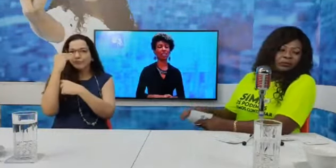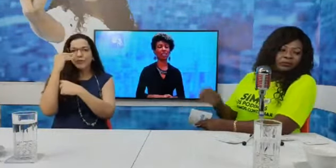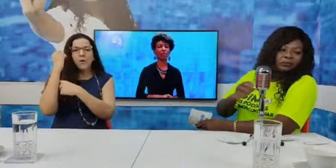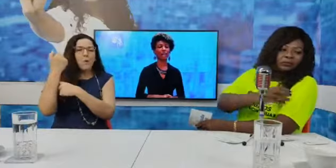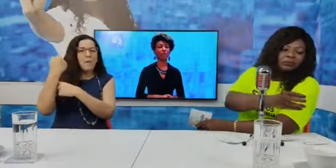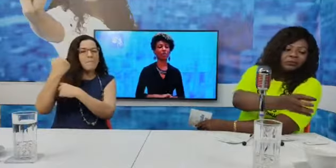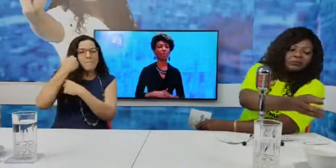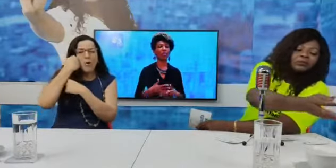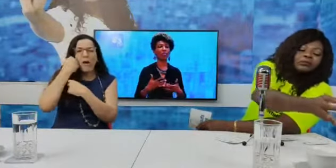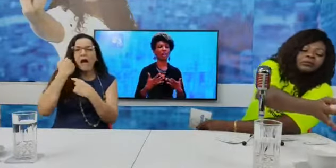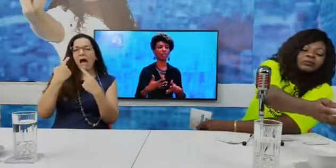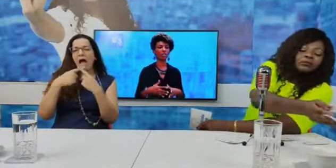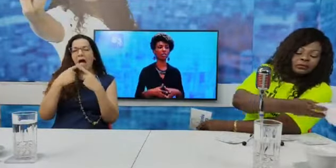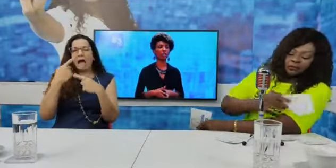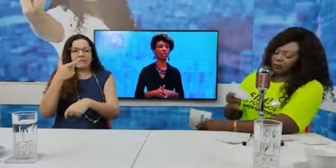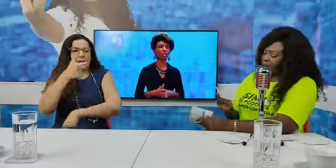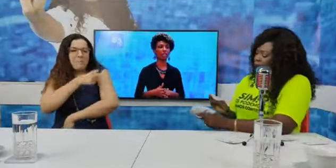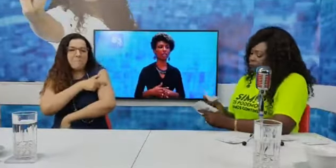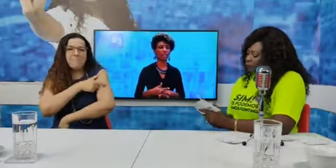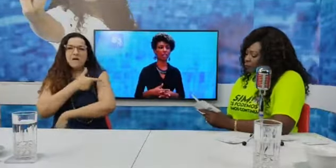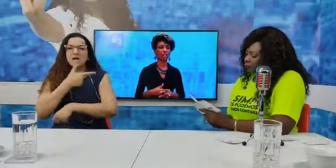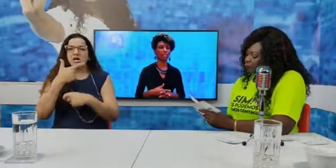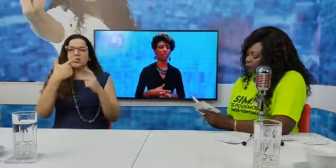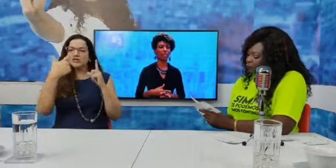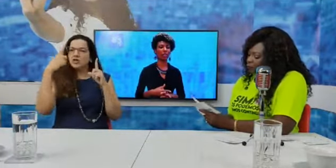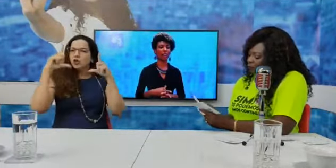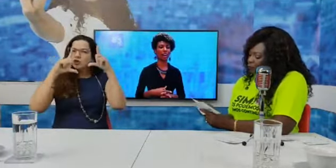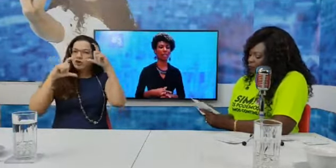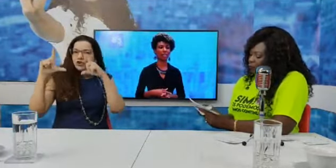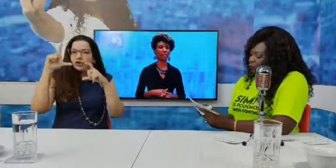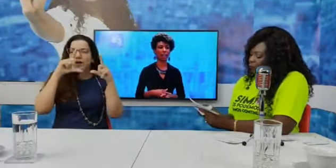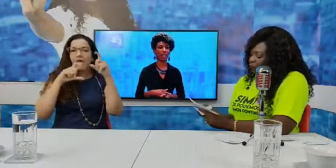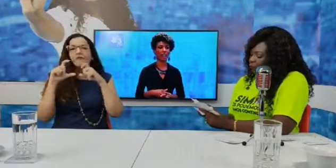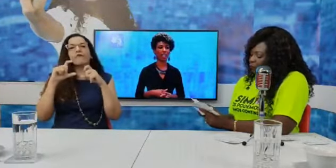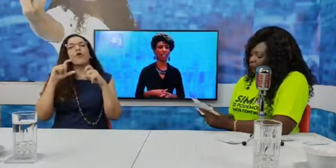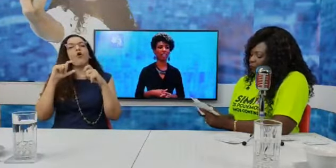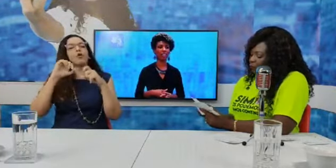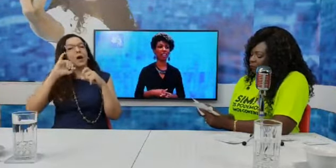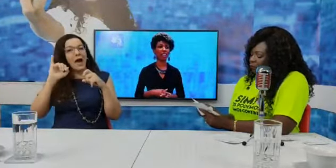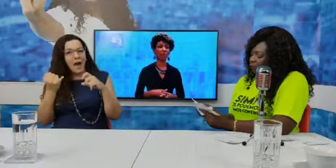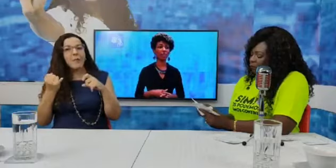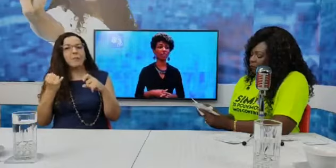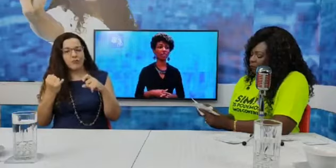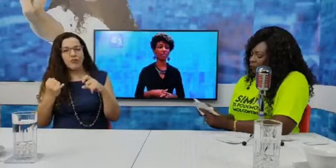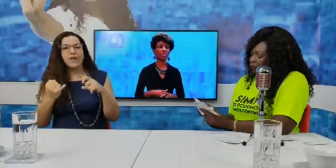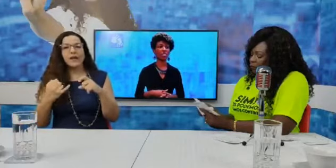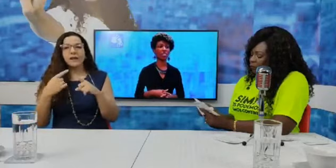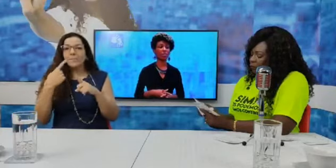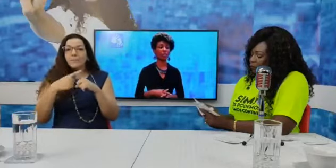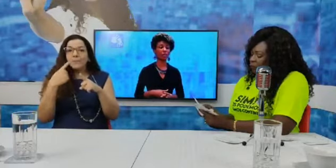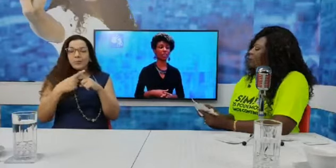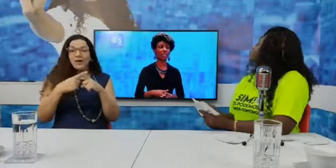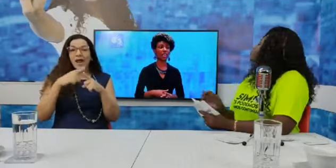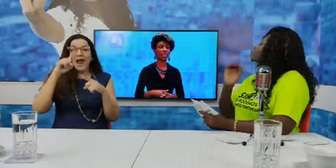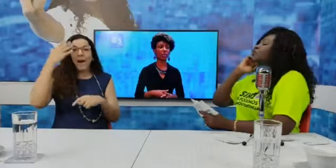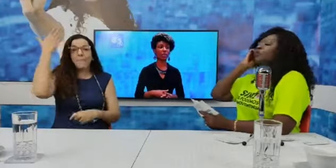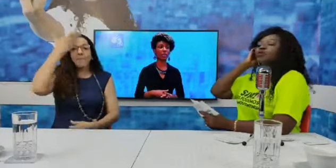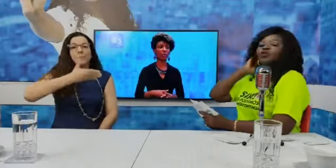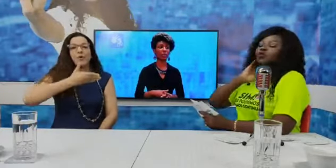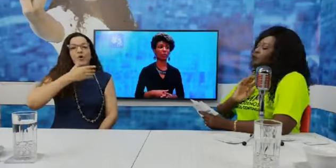ter esse cuidado de tirar foto da violência, né, do local, das marcas. É importante. Precisam aproveitar